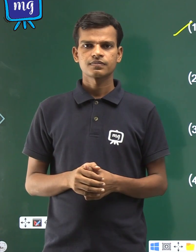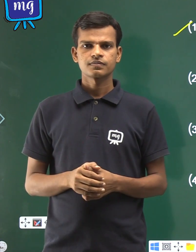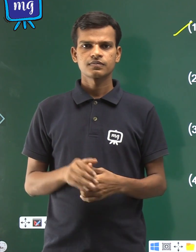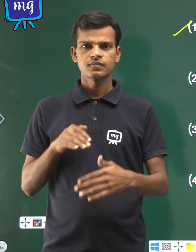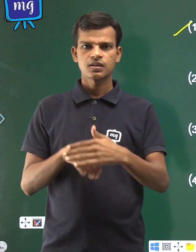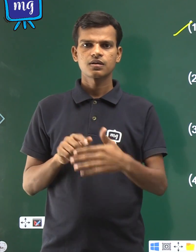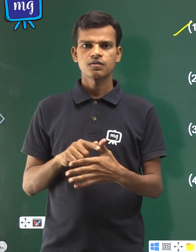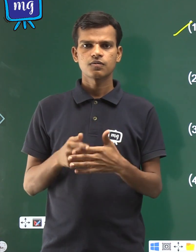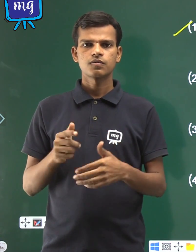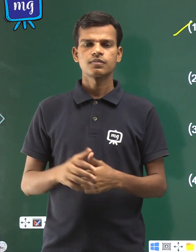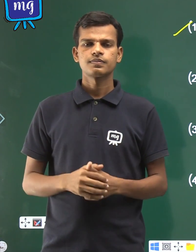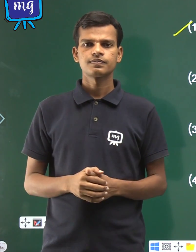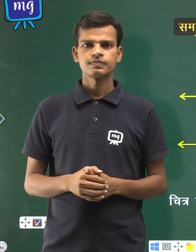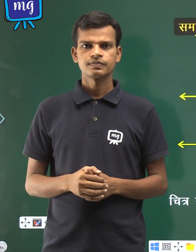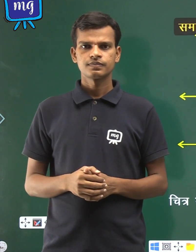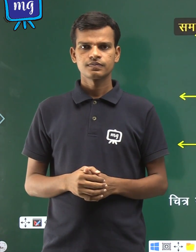अंत्यकोण,